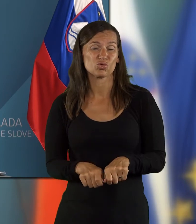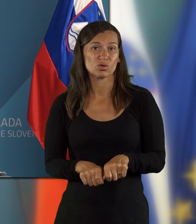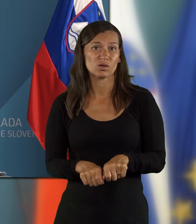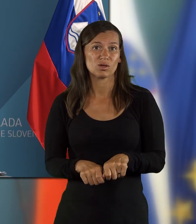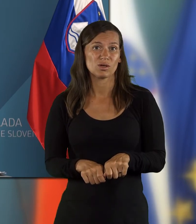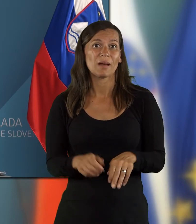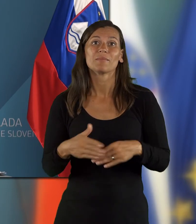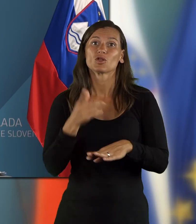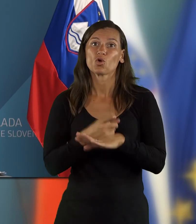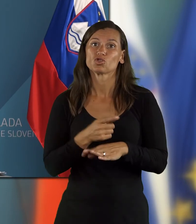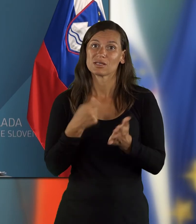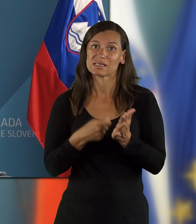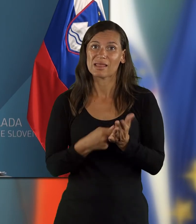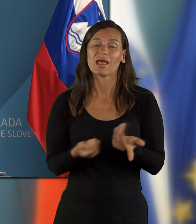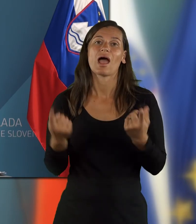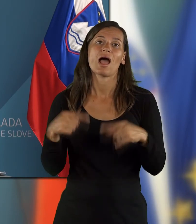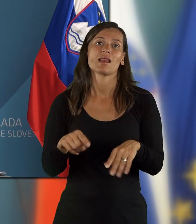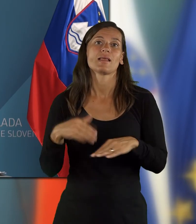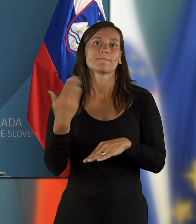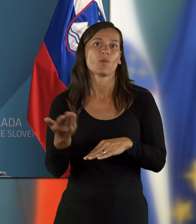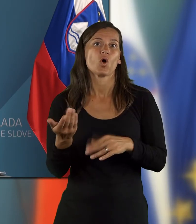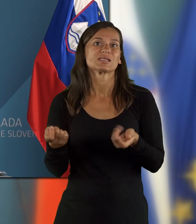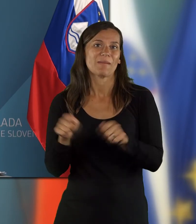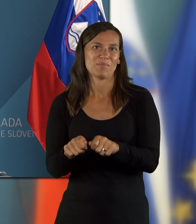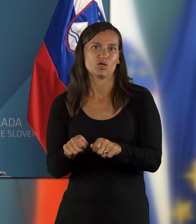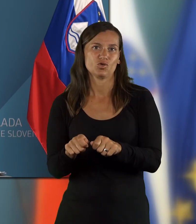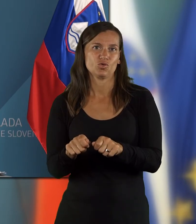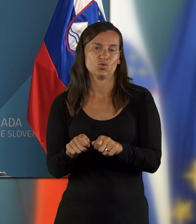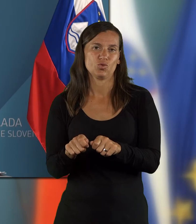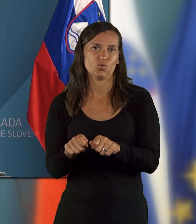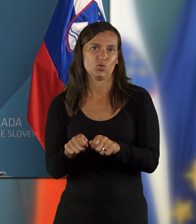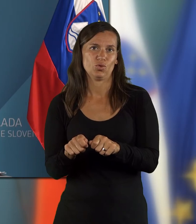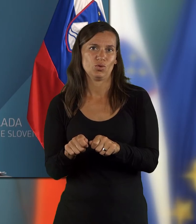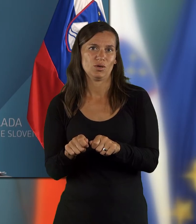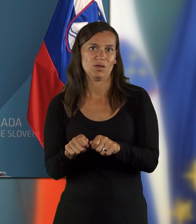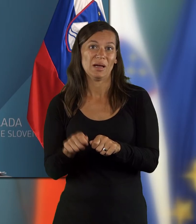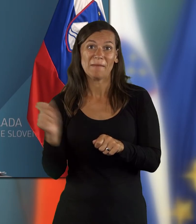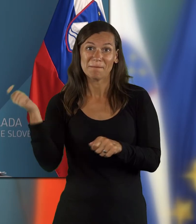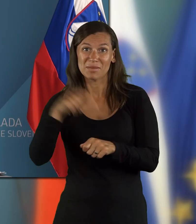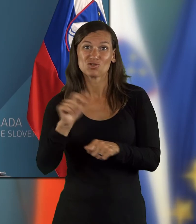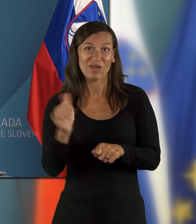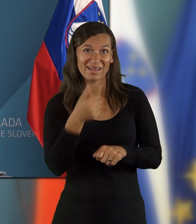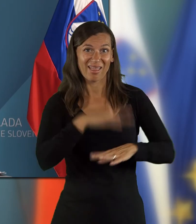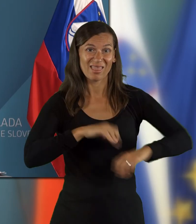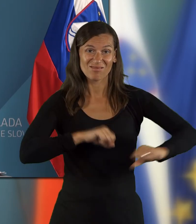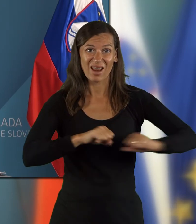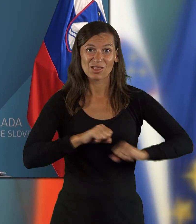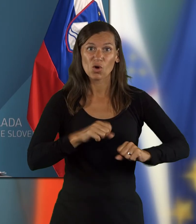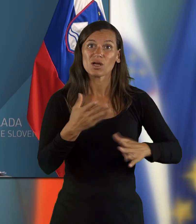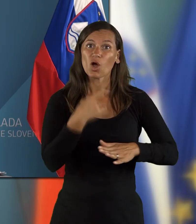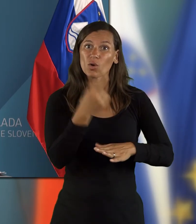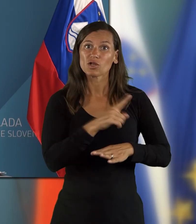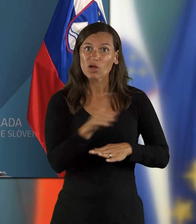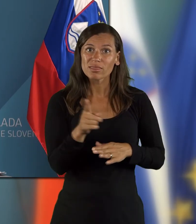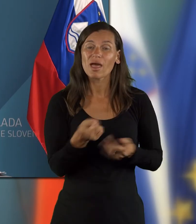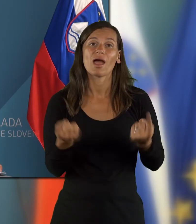koncu pri določitvi cene ali pa po zaprtju buka pride še enkrat na vlado,